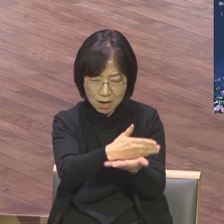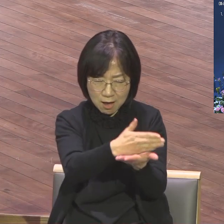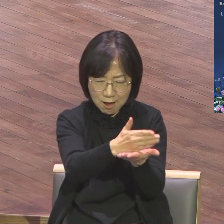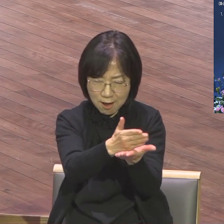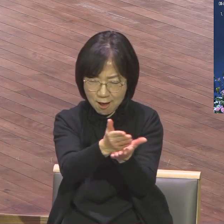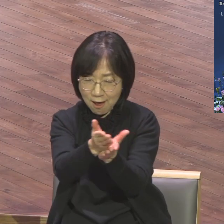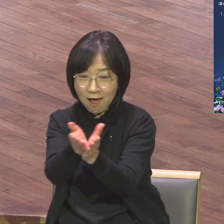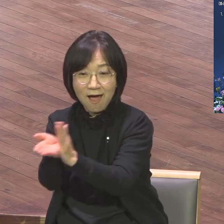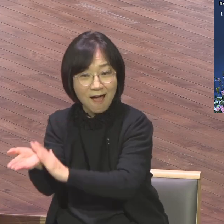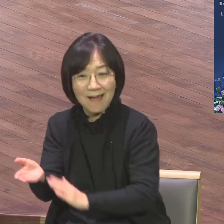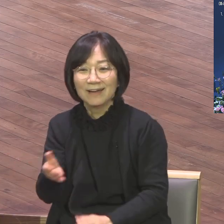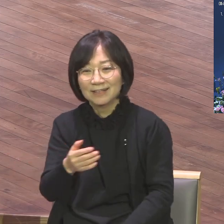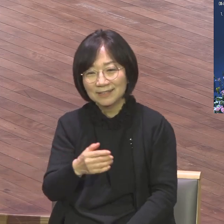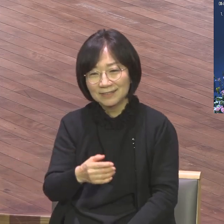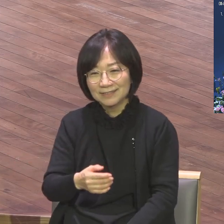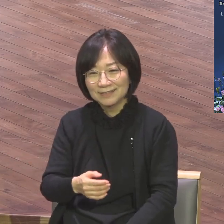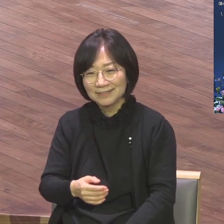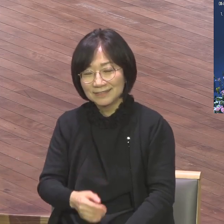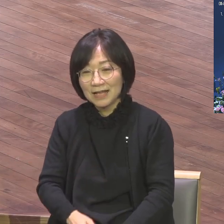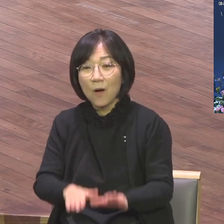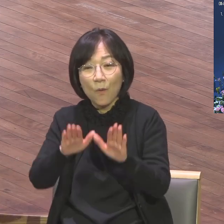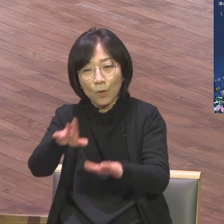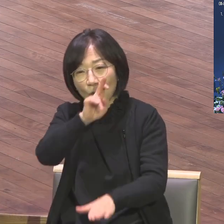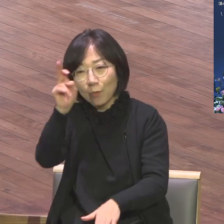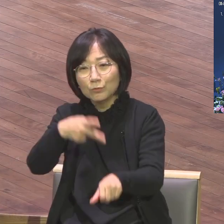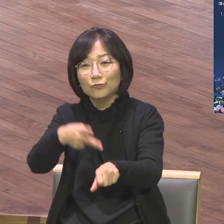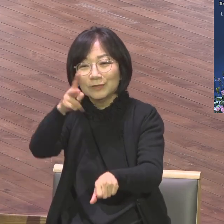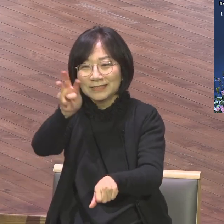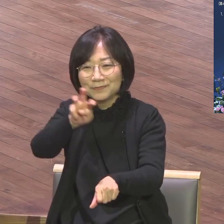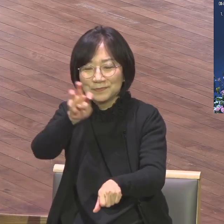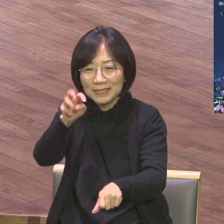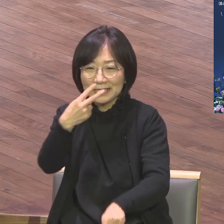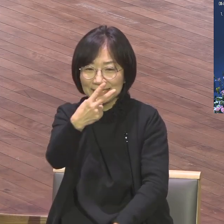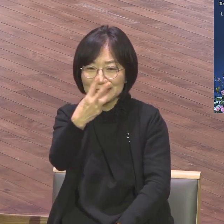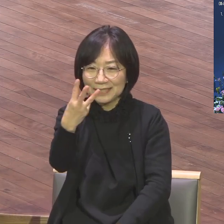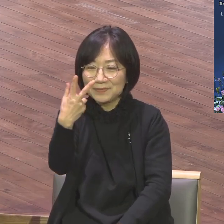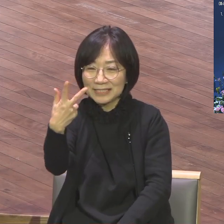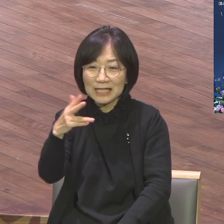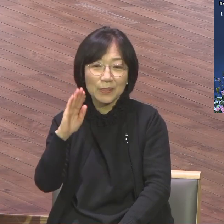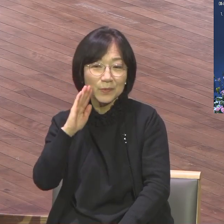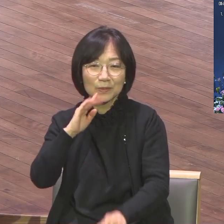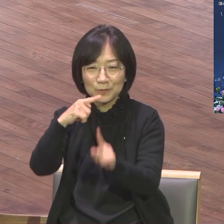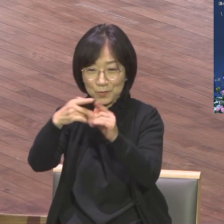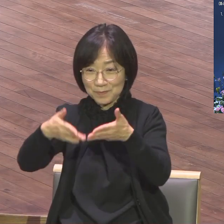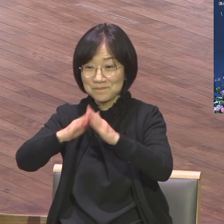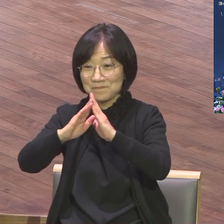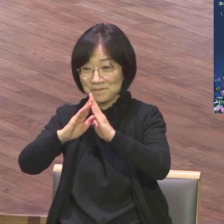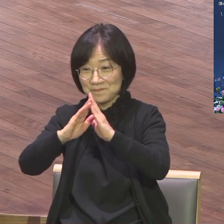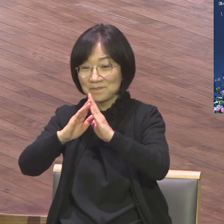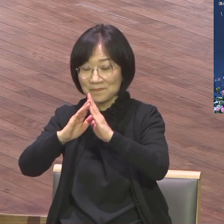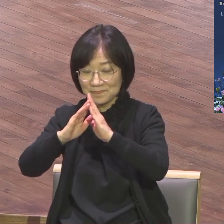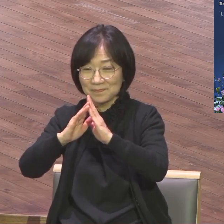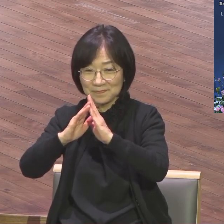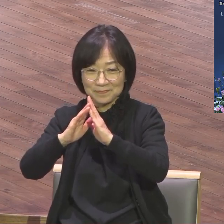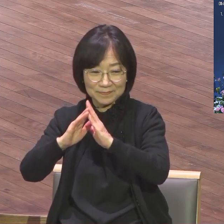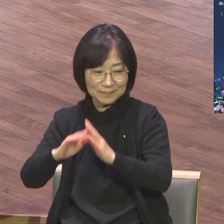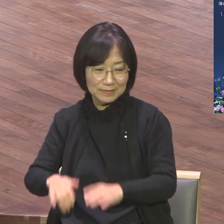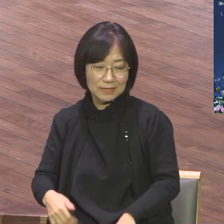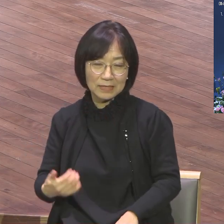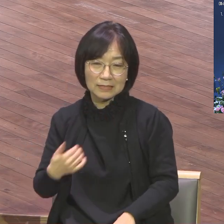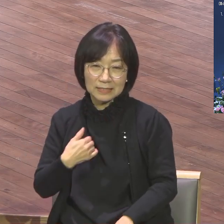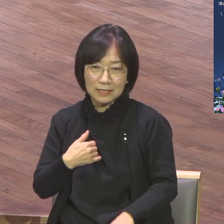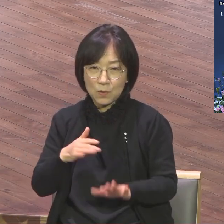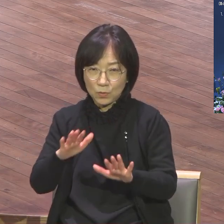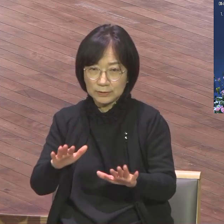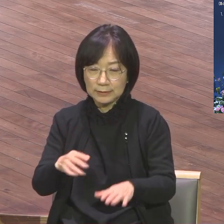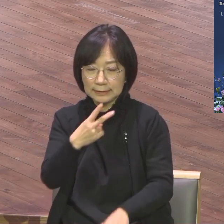30분에 237 농인교회가 새롭게 설립됩니다. 제가 237 농인 살리는 플랫폼이라는 제목으로